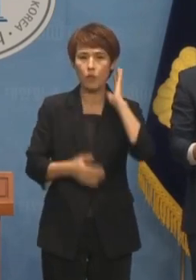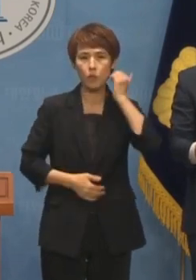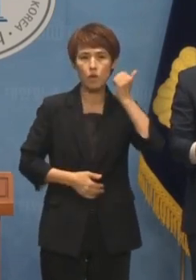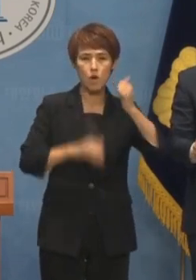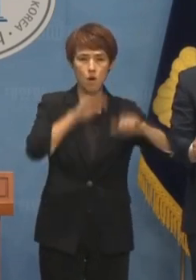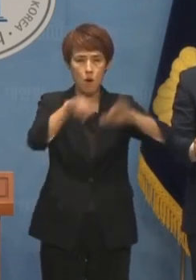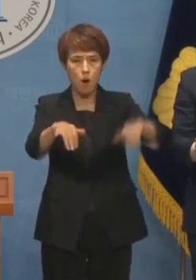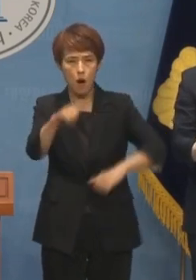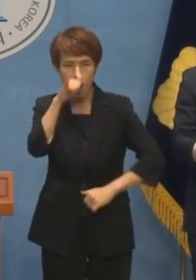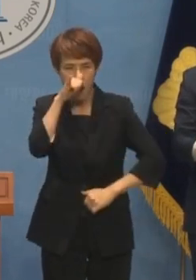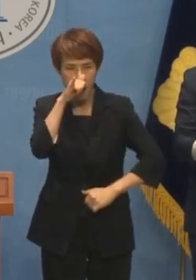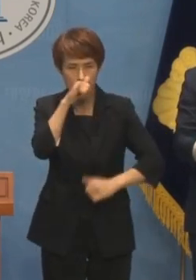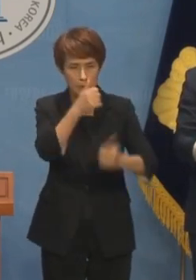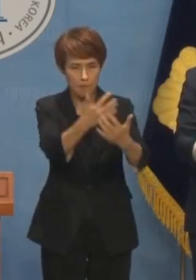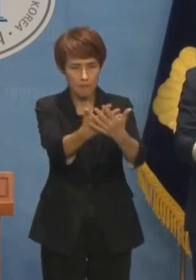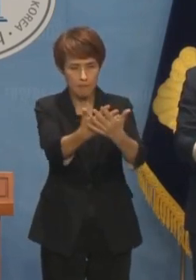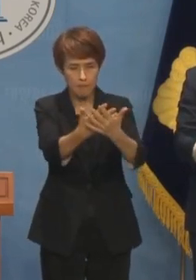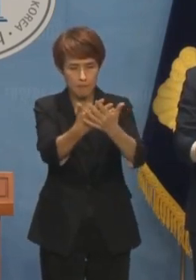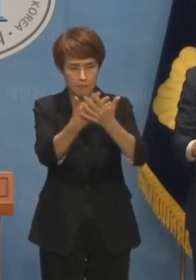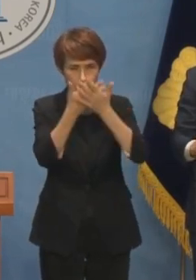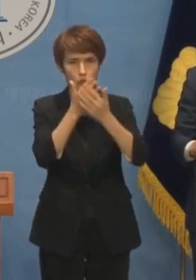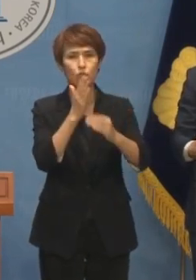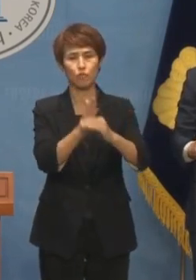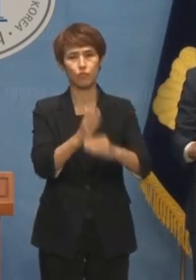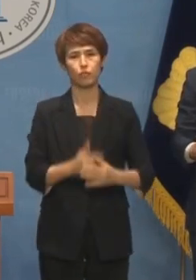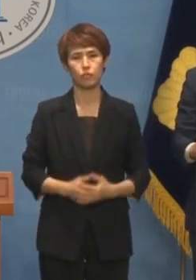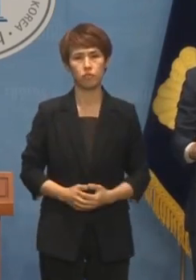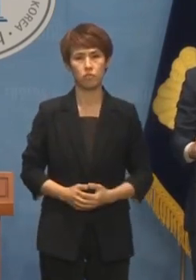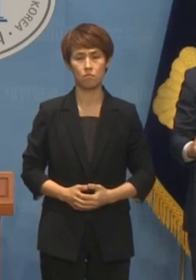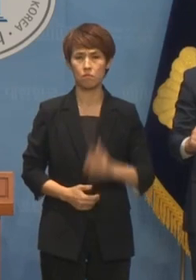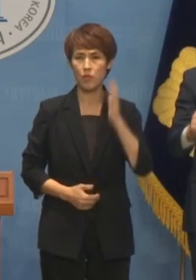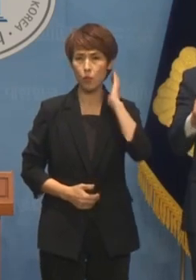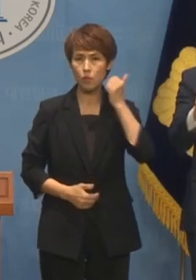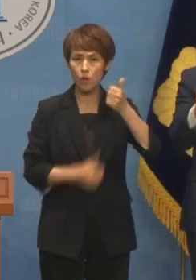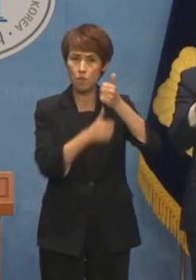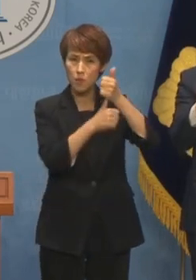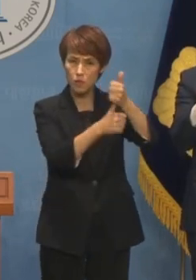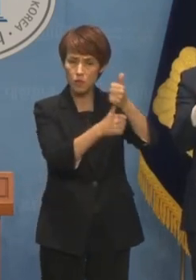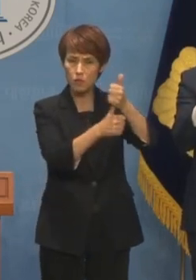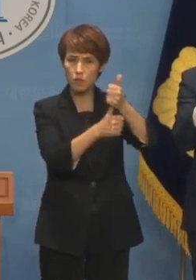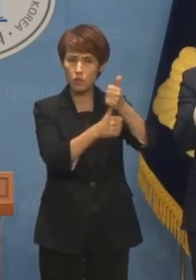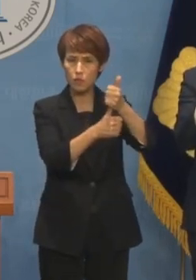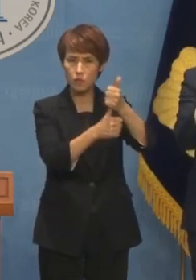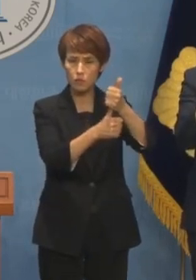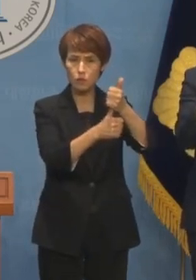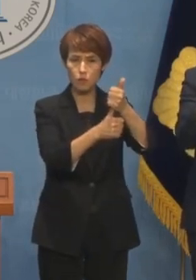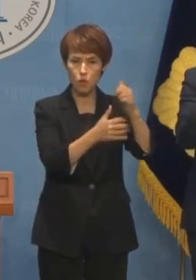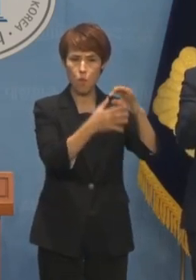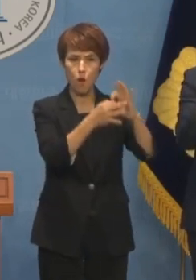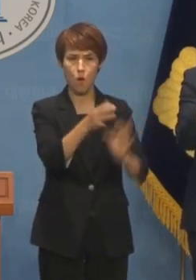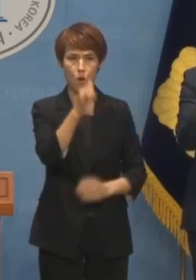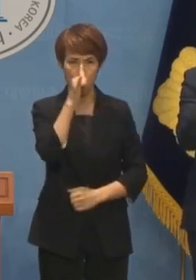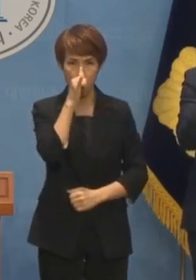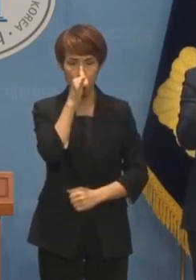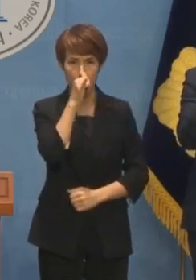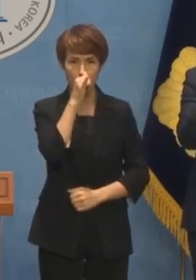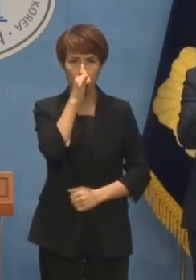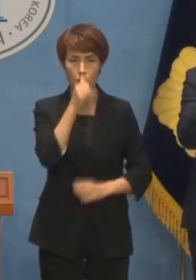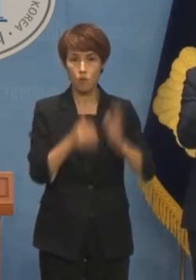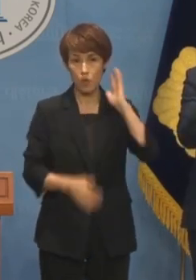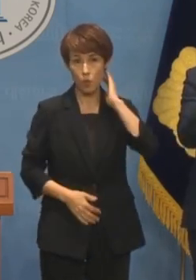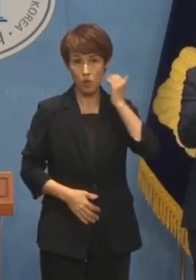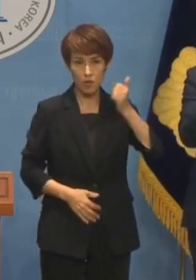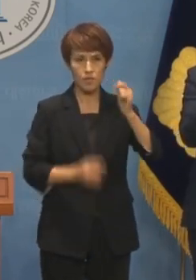개입했다는 정황이 속속 드러나고 있습니다. 대통령 비서실이 동원됐을 뿐만 아니라